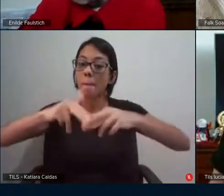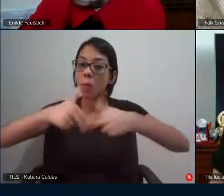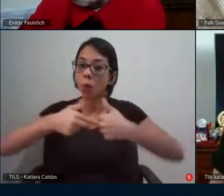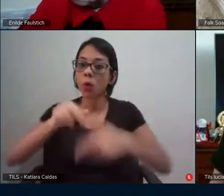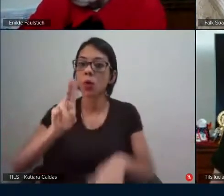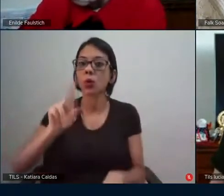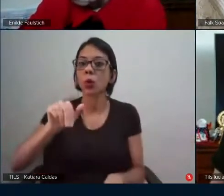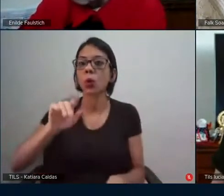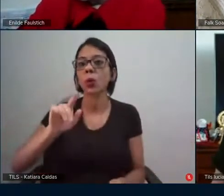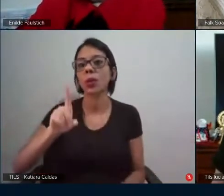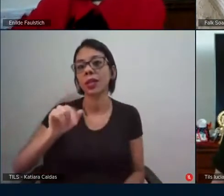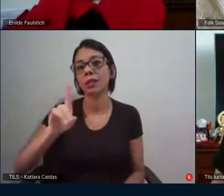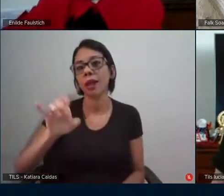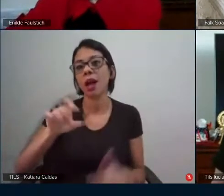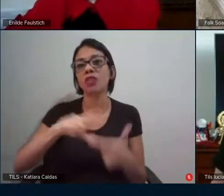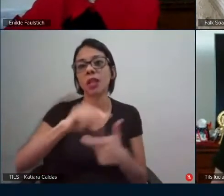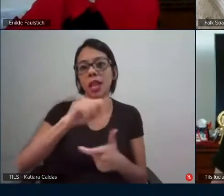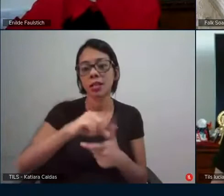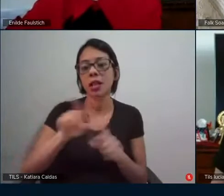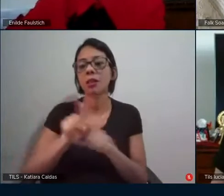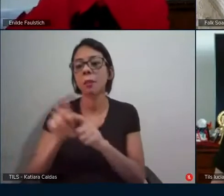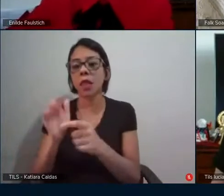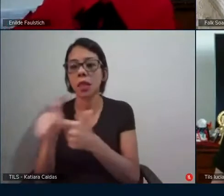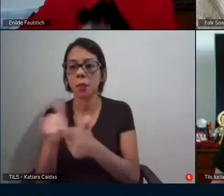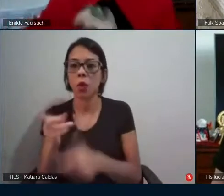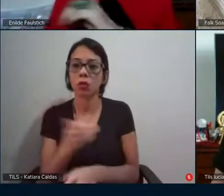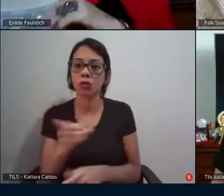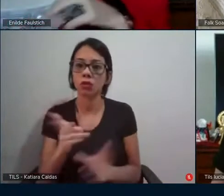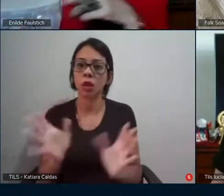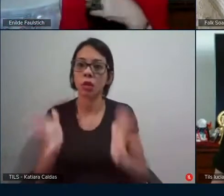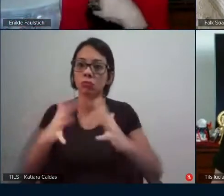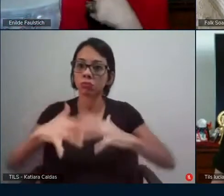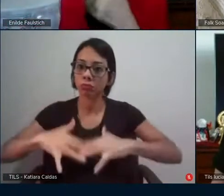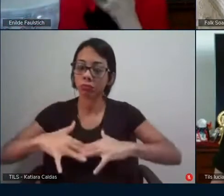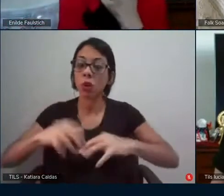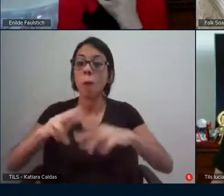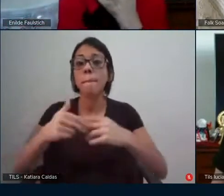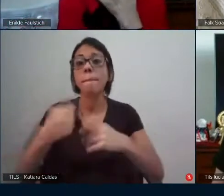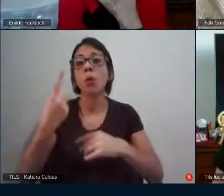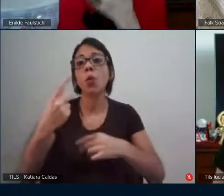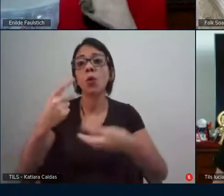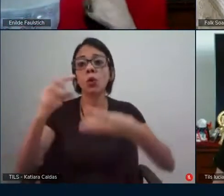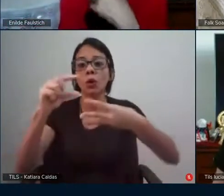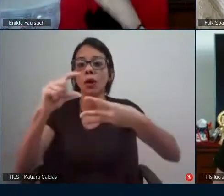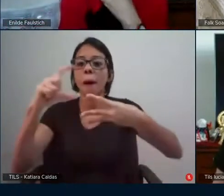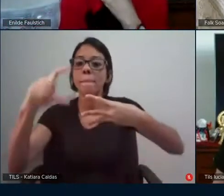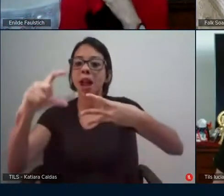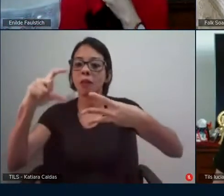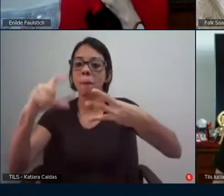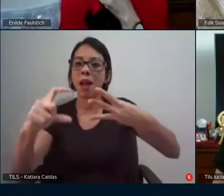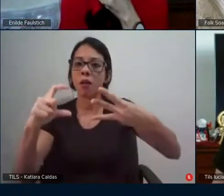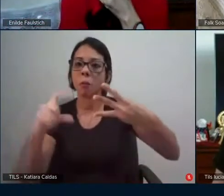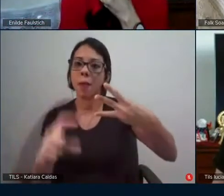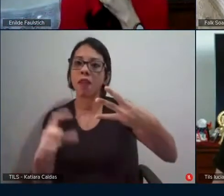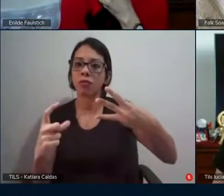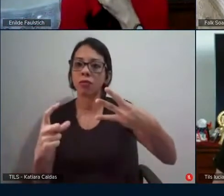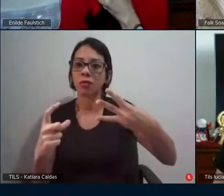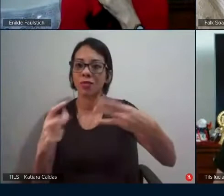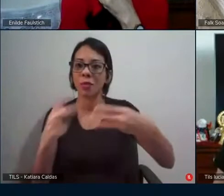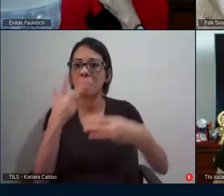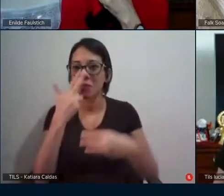unidades lexicais e terminológicas. Então, acho que um parágrafo de cada um desses textos ficaria